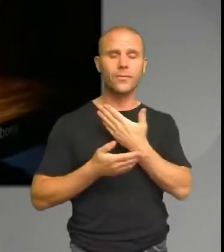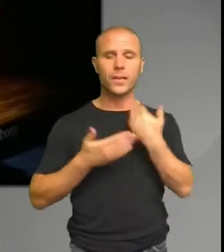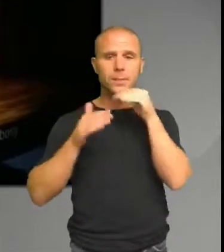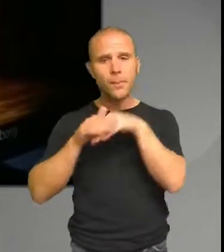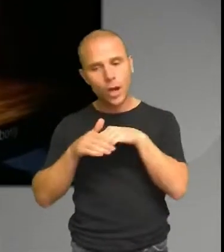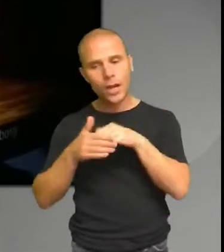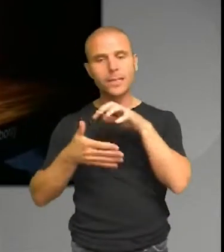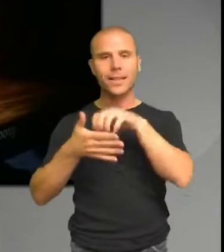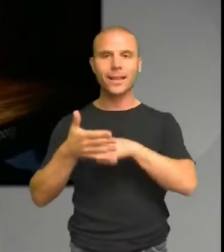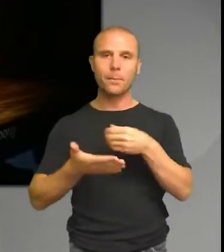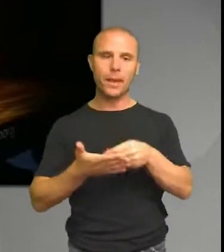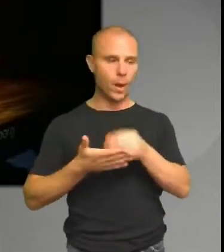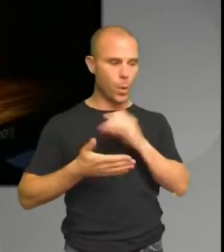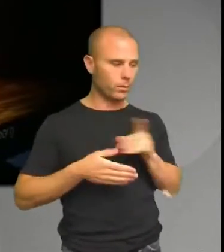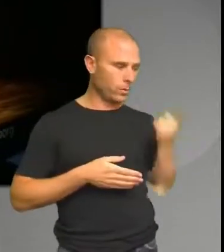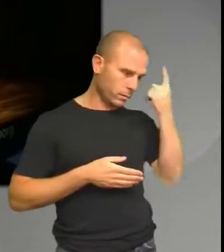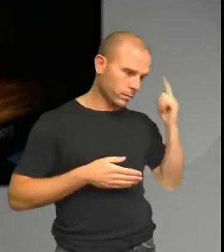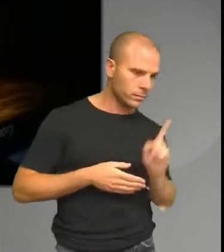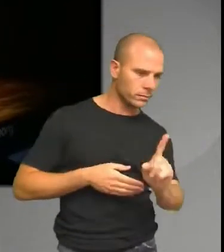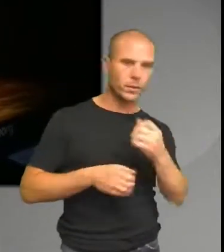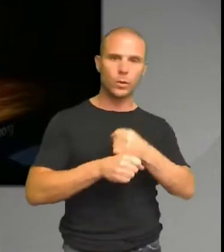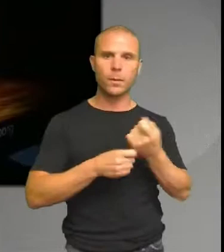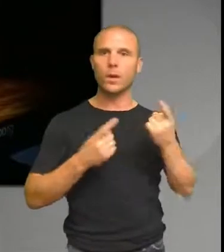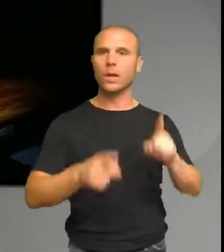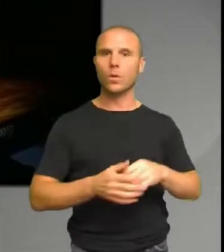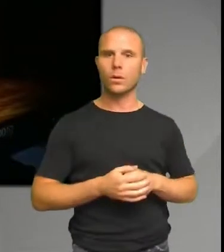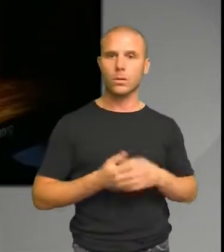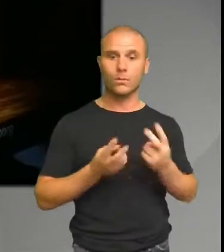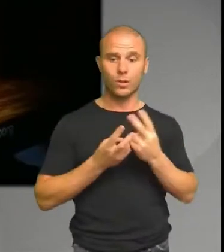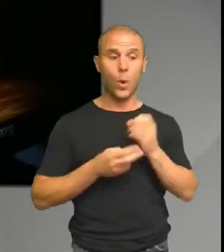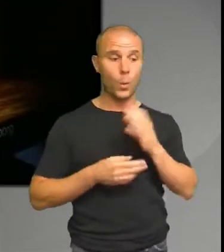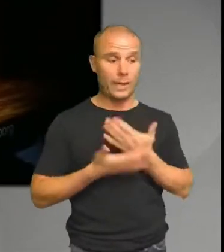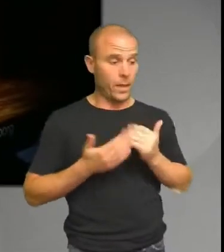dem i arbete så fort som möjligt. Det är alltså rent slöseri att låta bli.